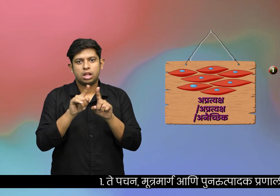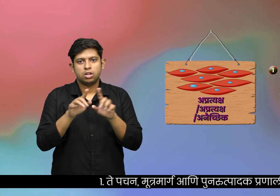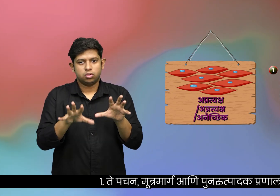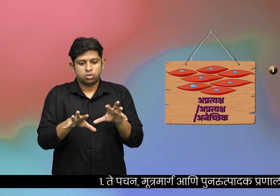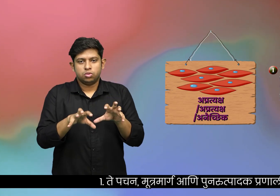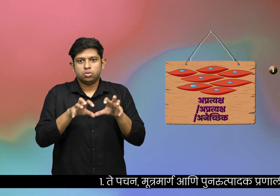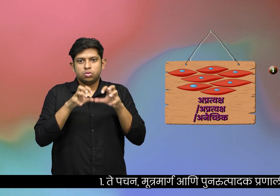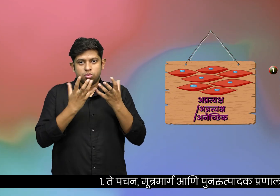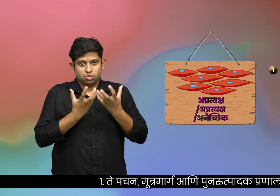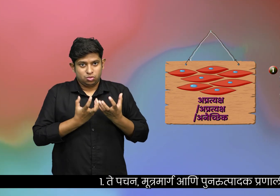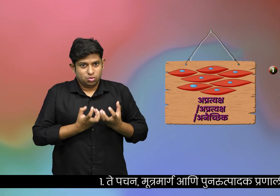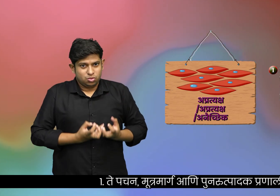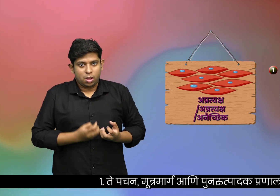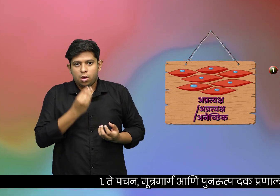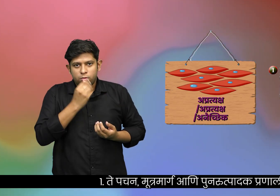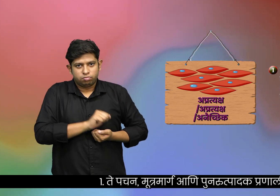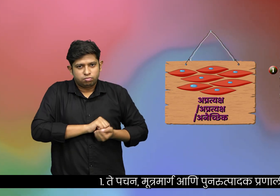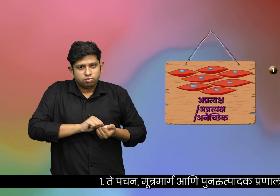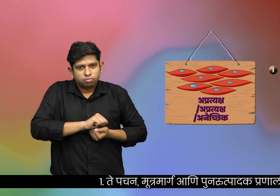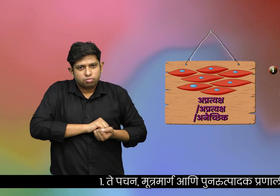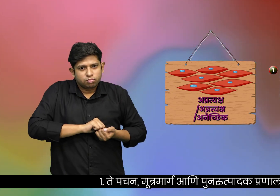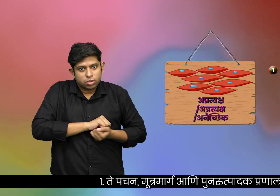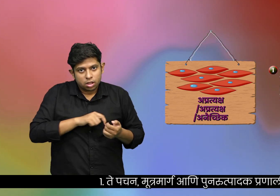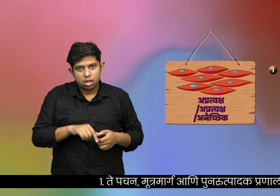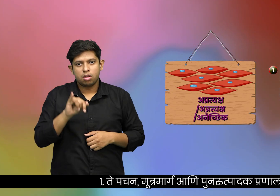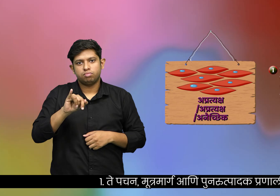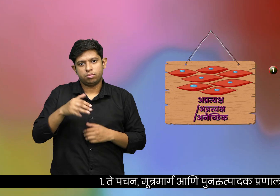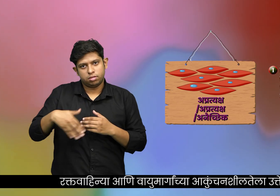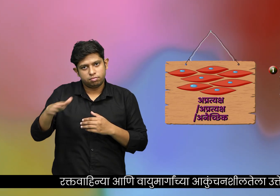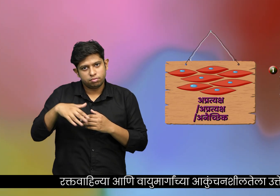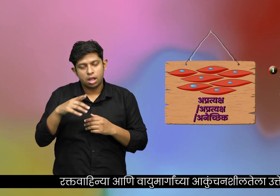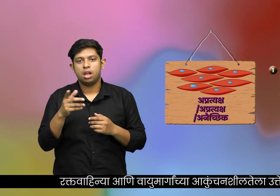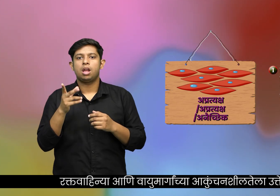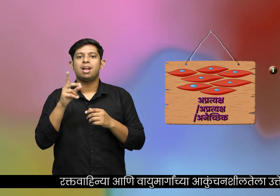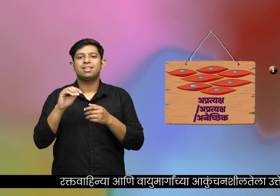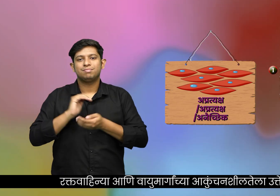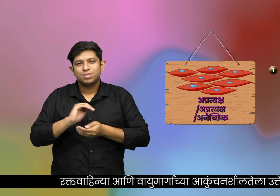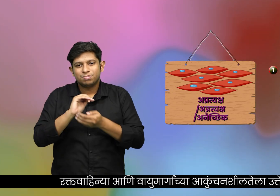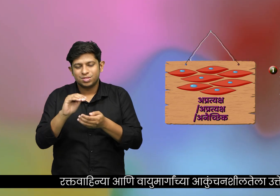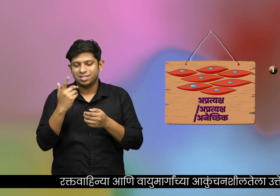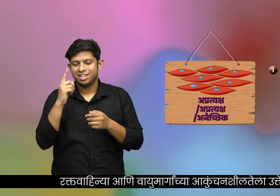मूत्रमार्ग आणि पुनरुत्पादन प्रणाली, रक्तवाहिन्या आणि